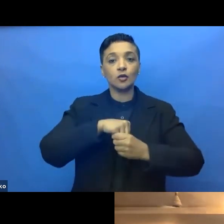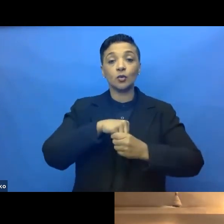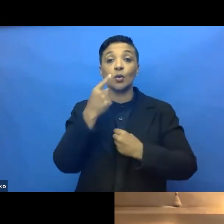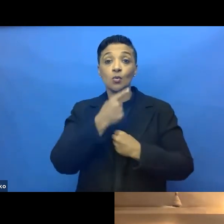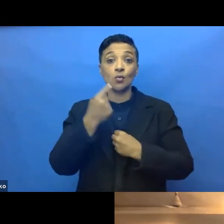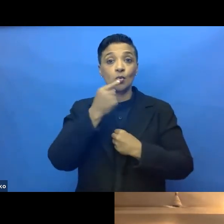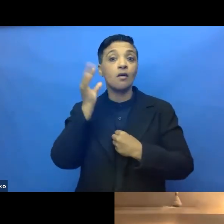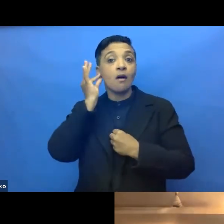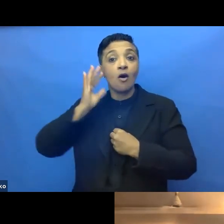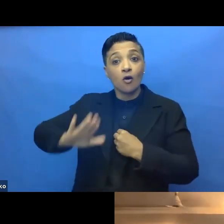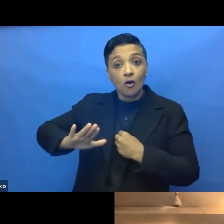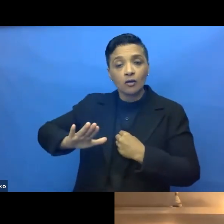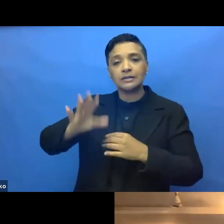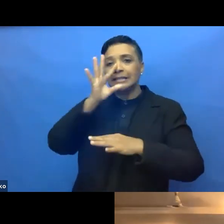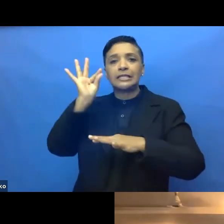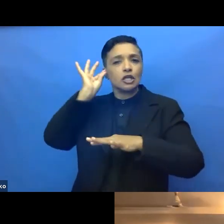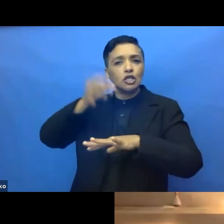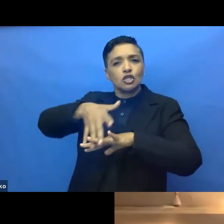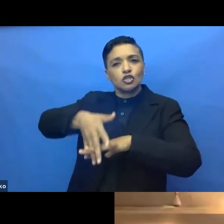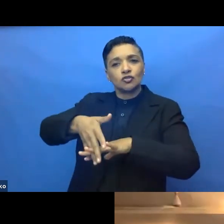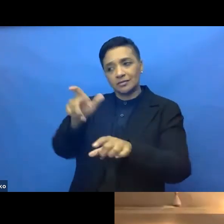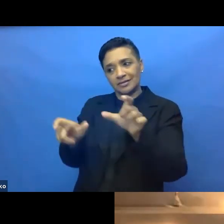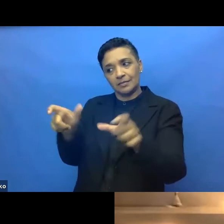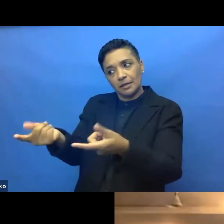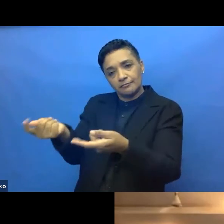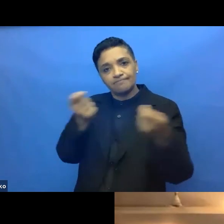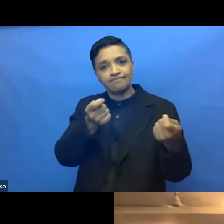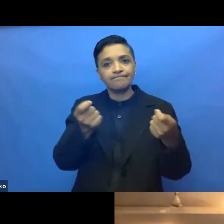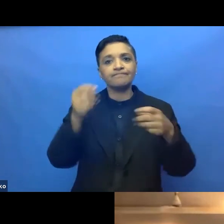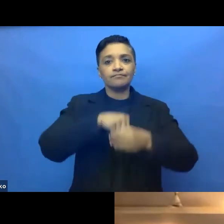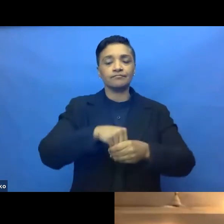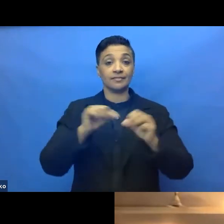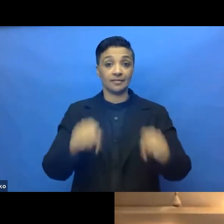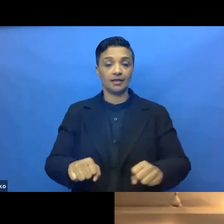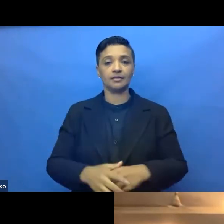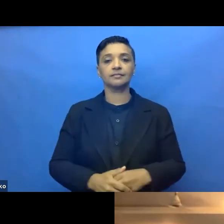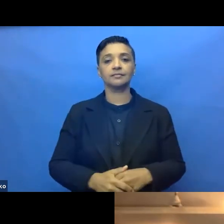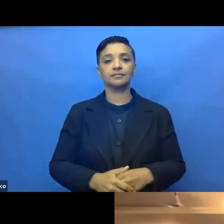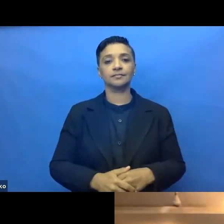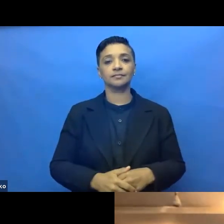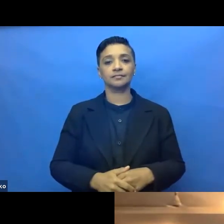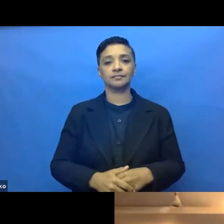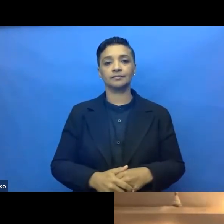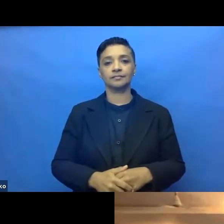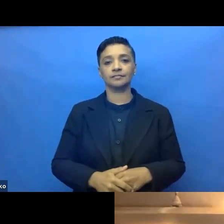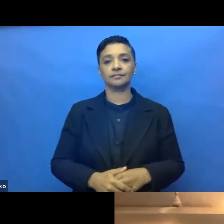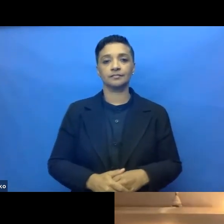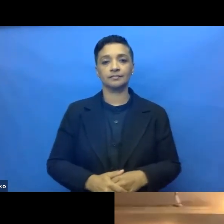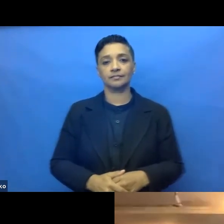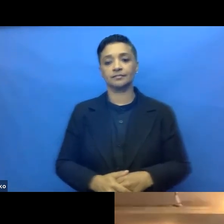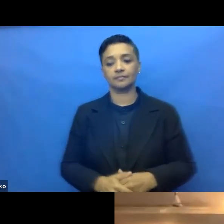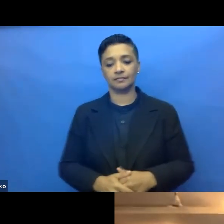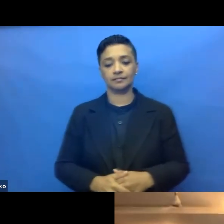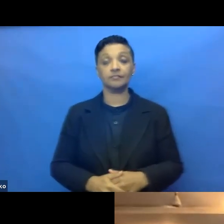peut activement inclure les femmes et les filles en situation de handicap dans des programmes et des